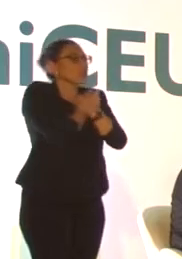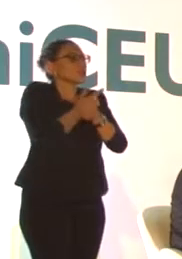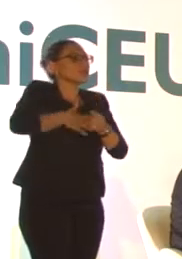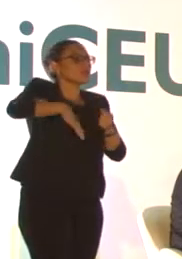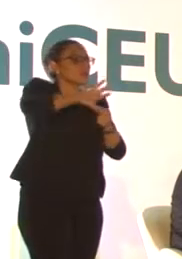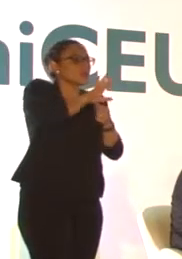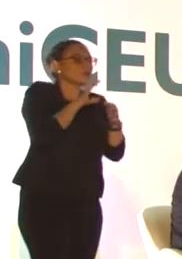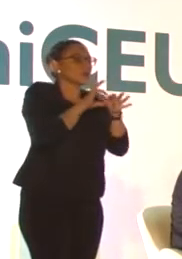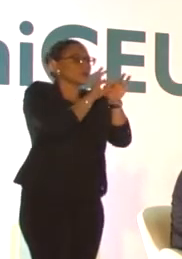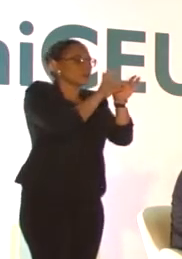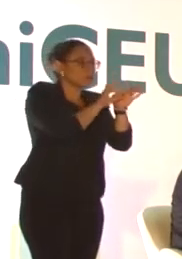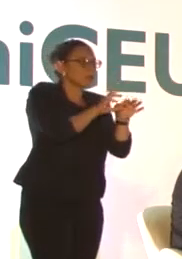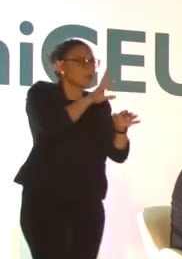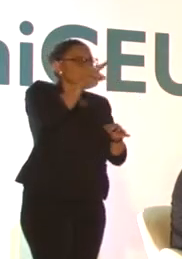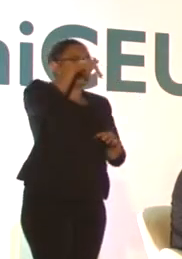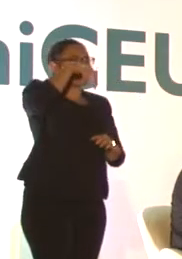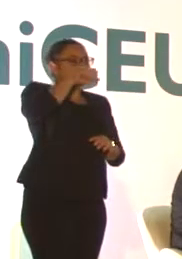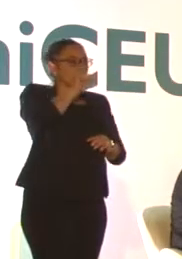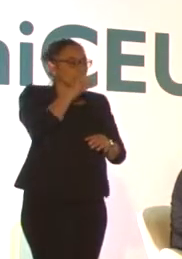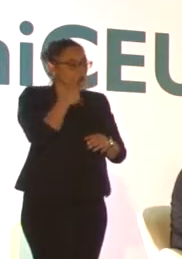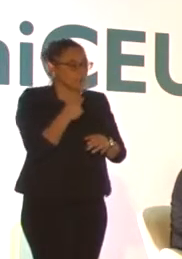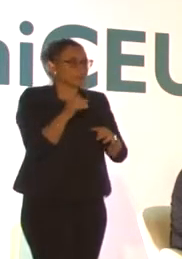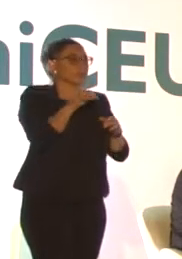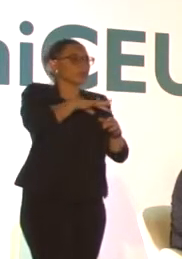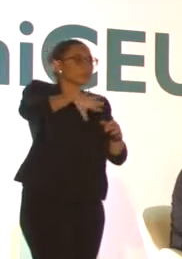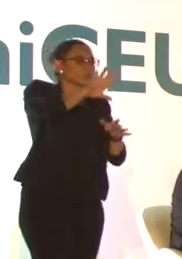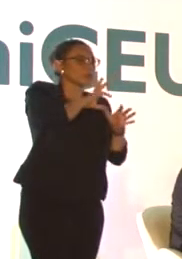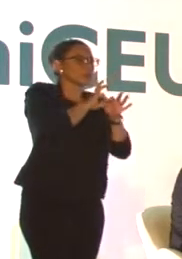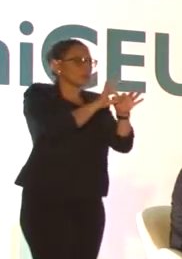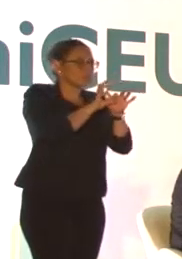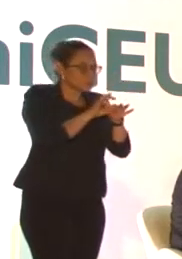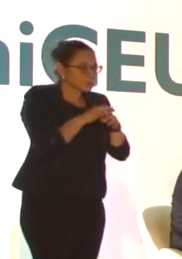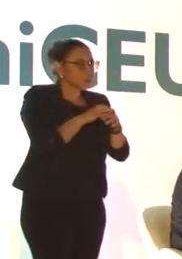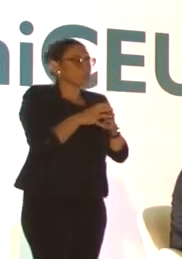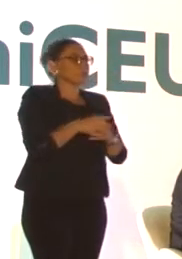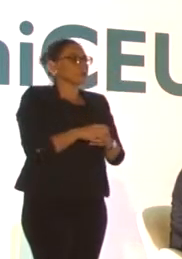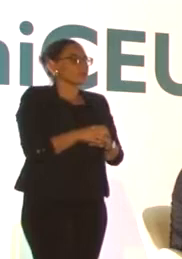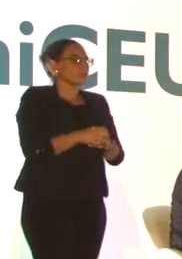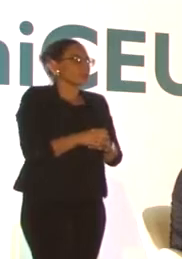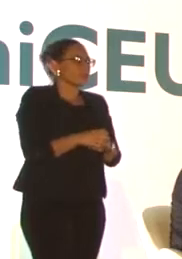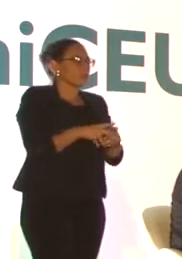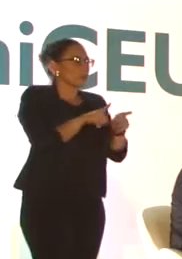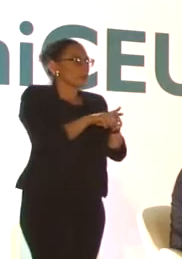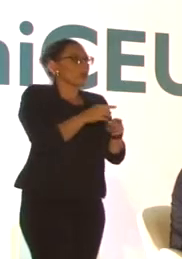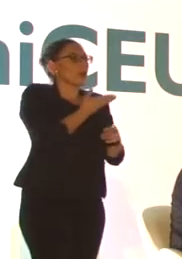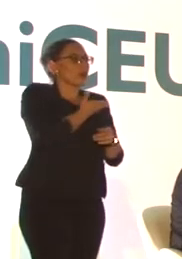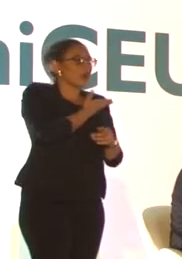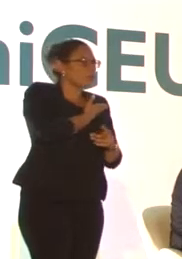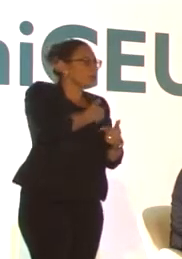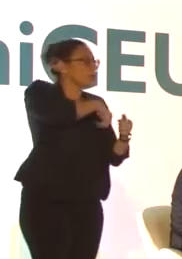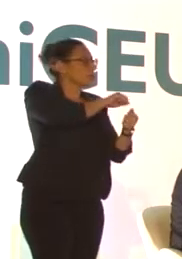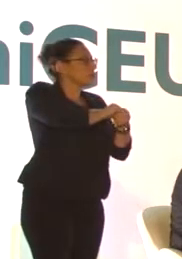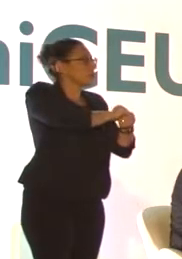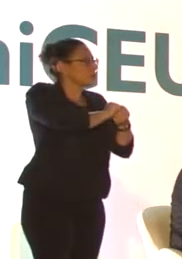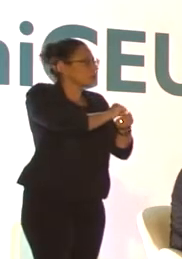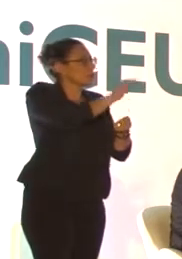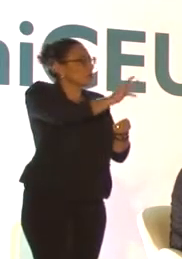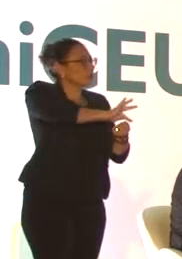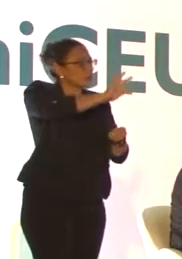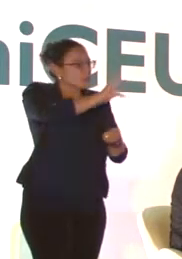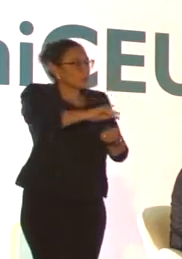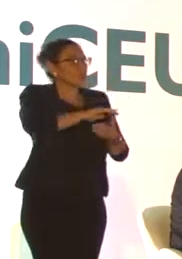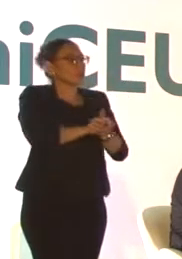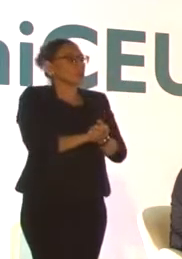parceiros da Unesp, a Unesp, a Fundunesp, a nossa editora, aos amigos aqui da Universidade, do